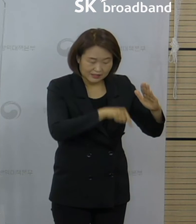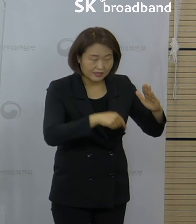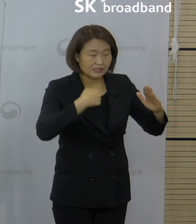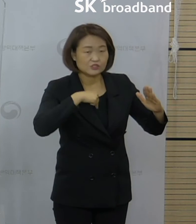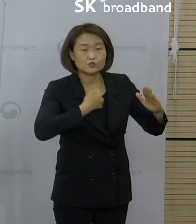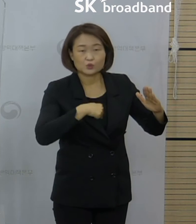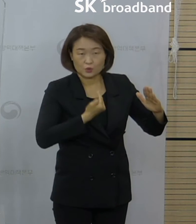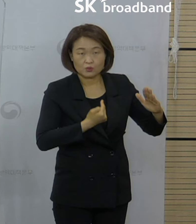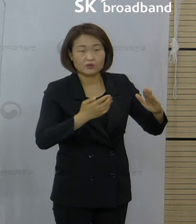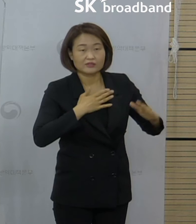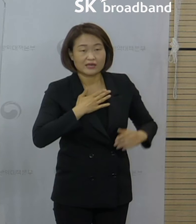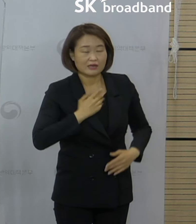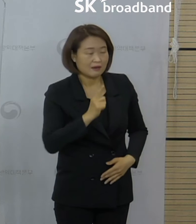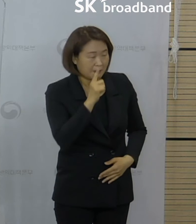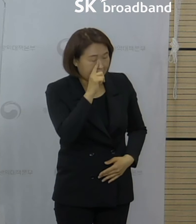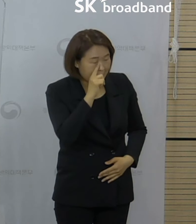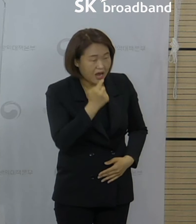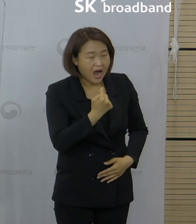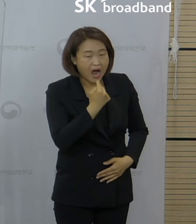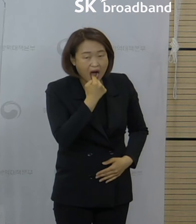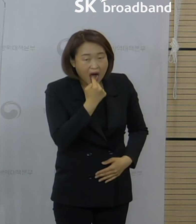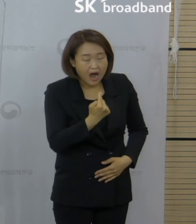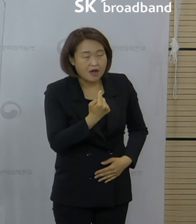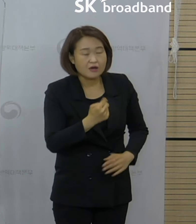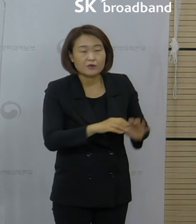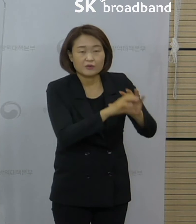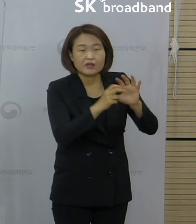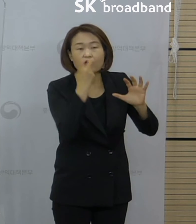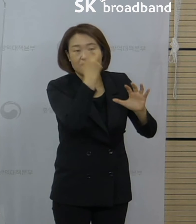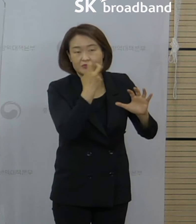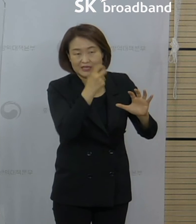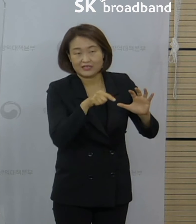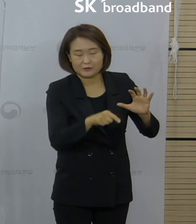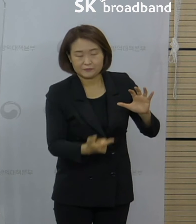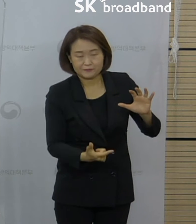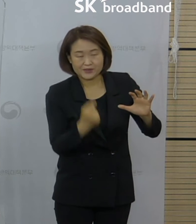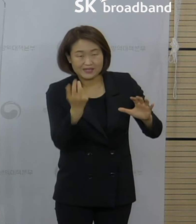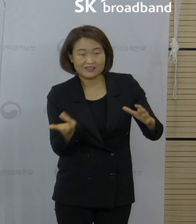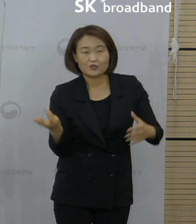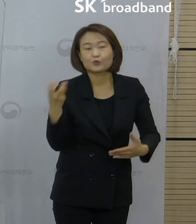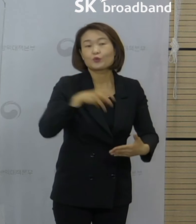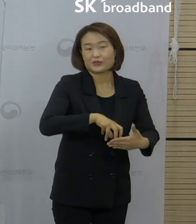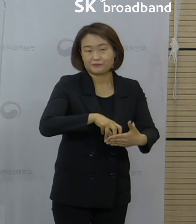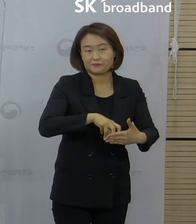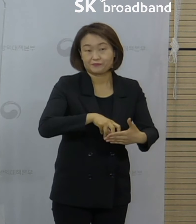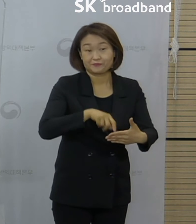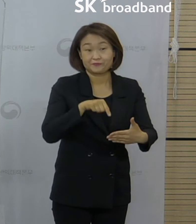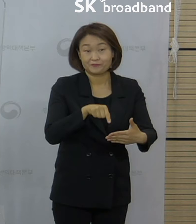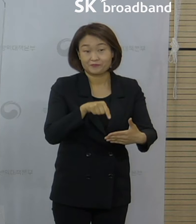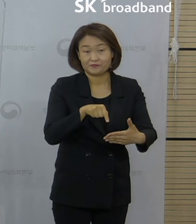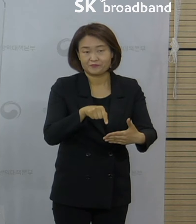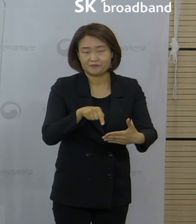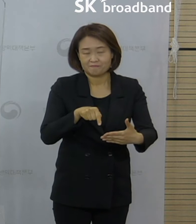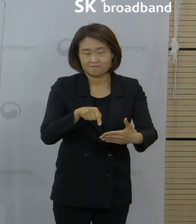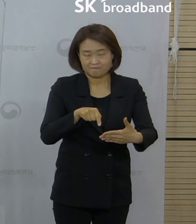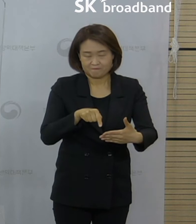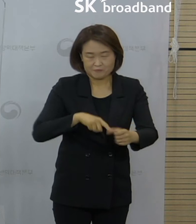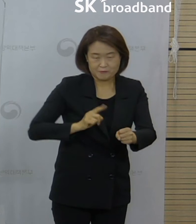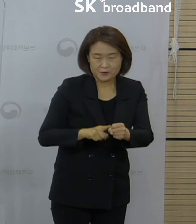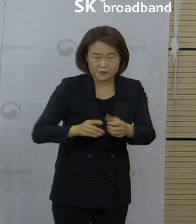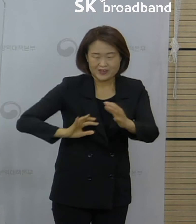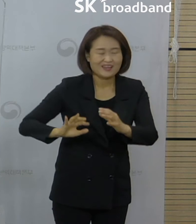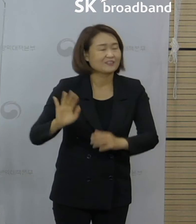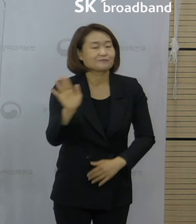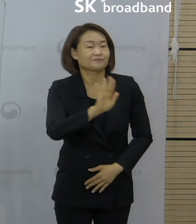검체를 채취하고 이른 시간 안에 확인하는 검사를 바로 도입하겠다는 것을 확인하는 그런 회의는 절대 아니라는